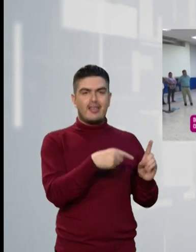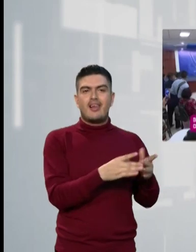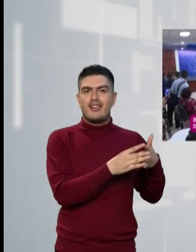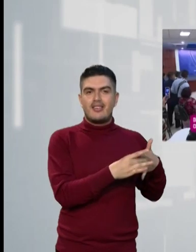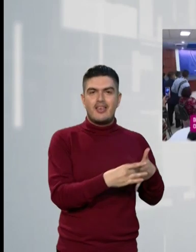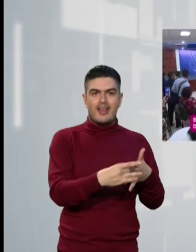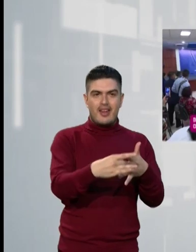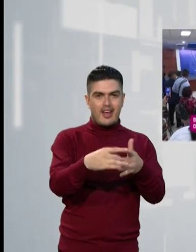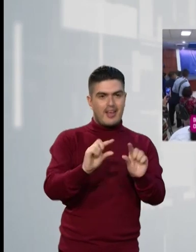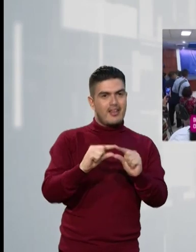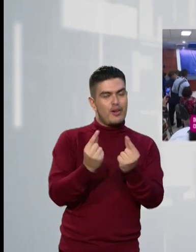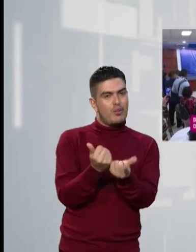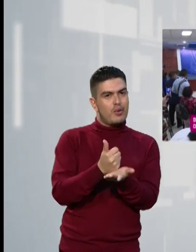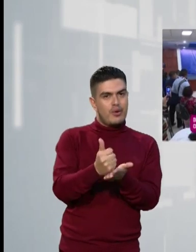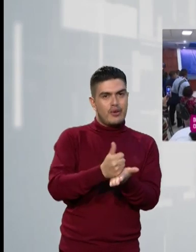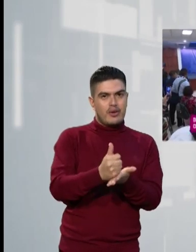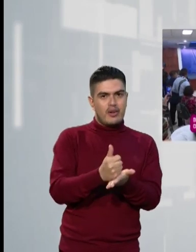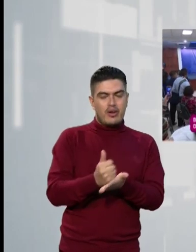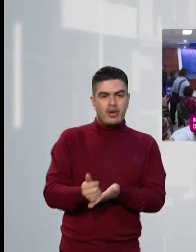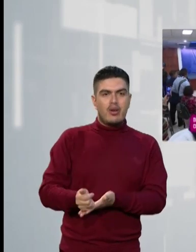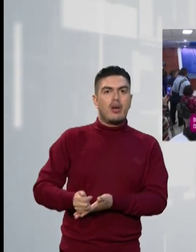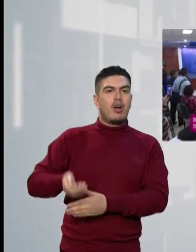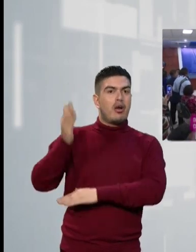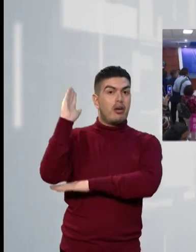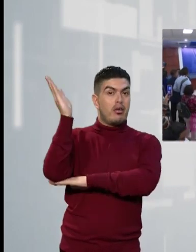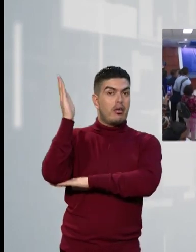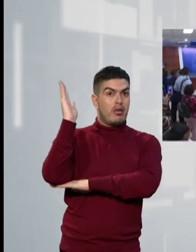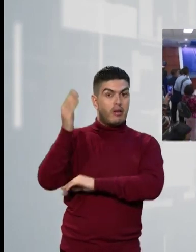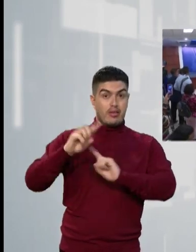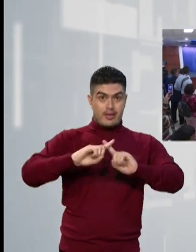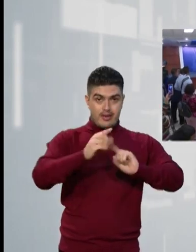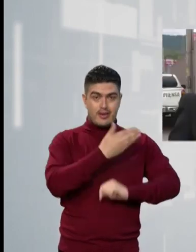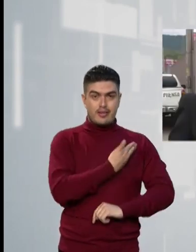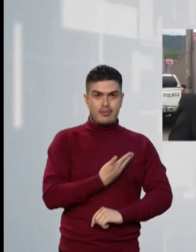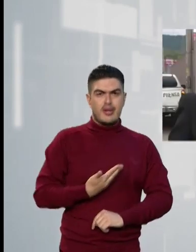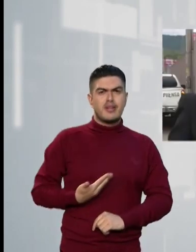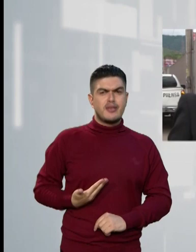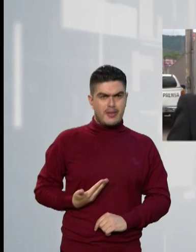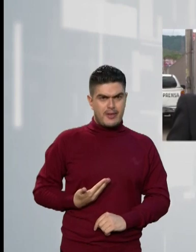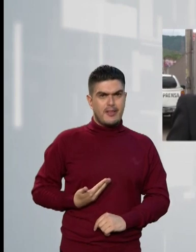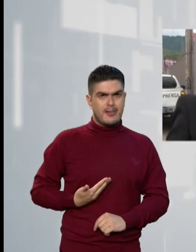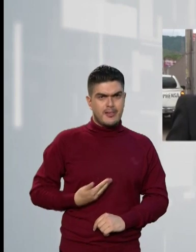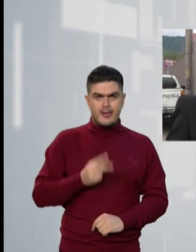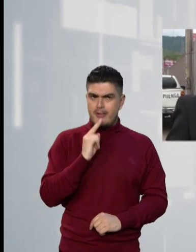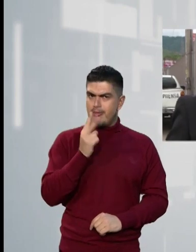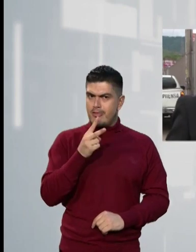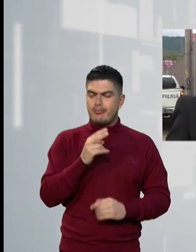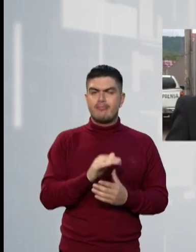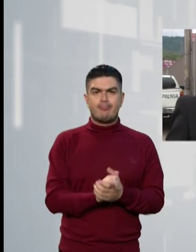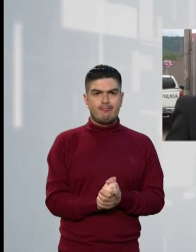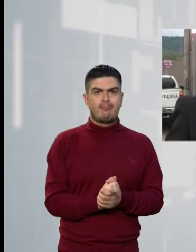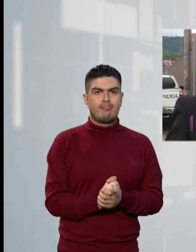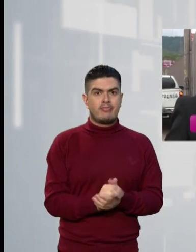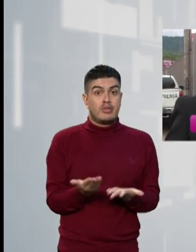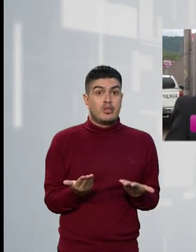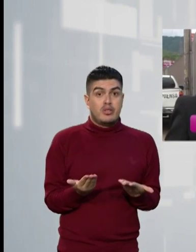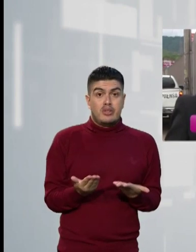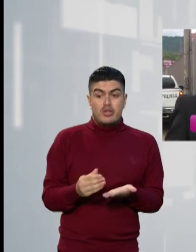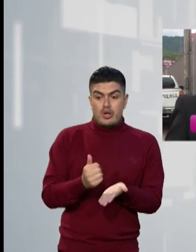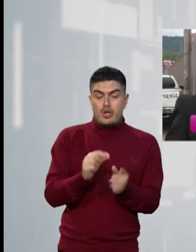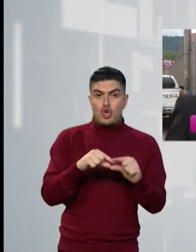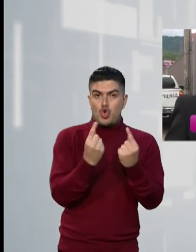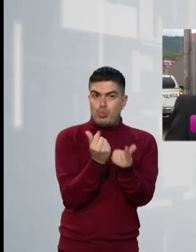partido Nacional afirma que este discurso es congruente con el pensamiento de la oposición es la reafirmación de las preocupaciones del